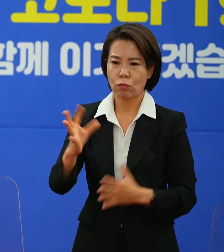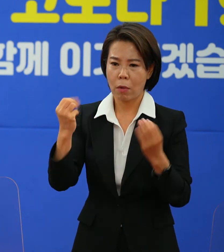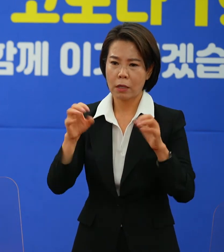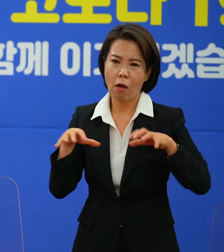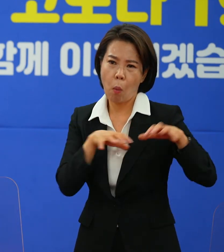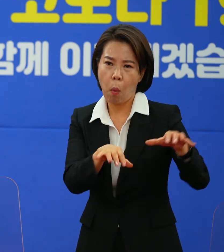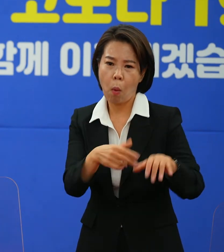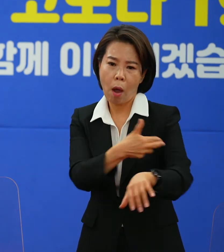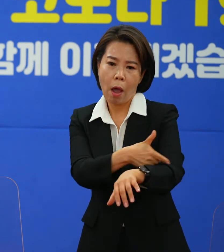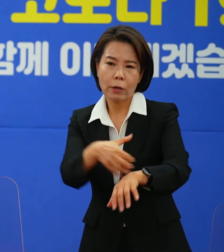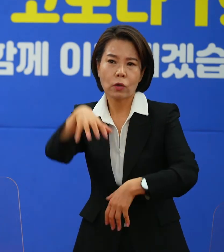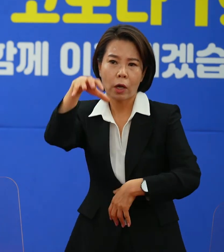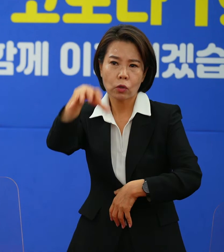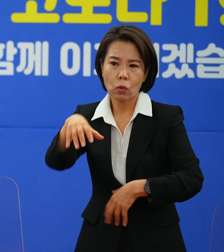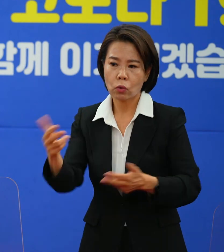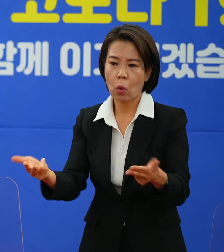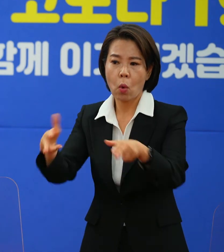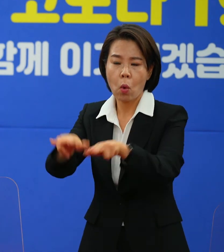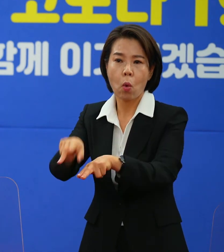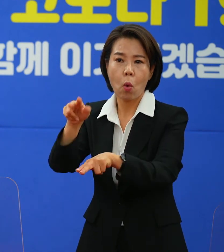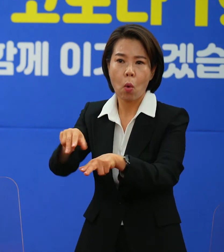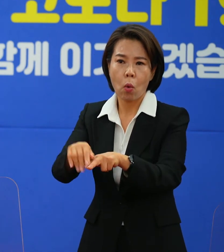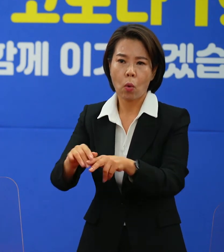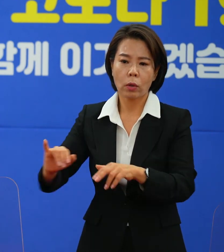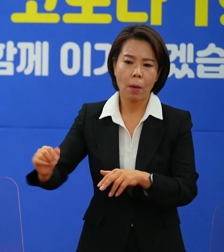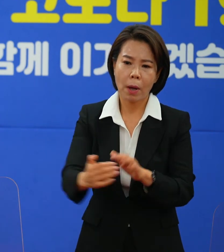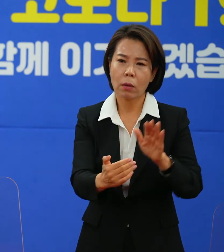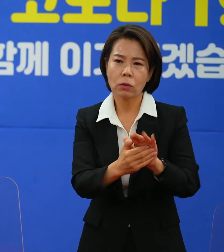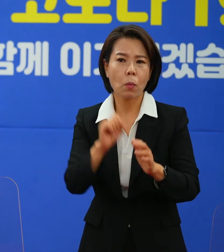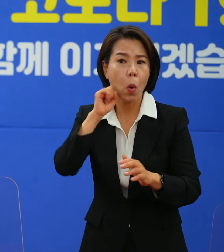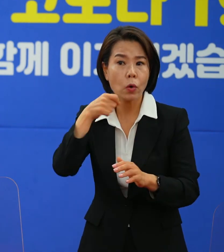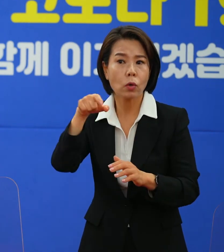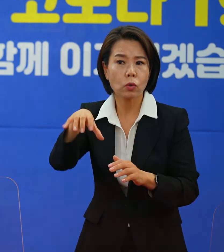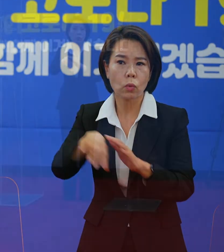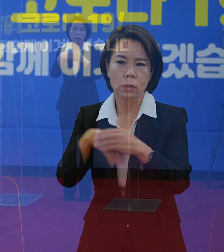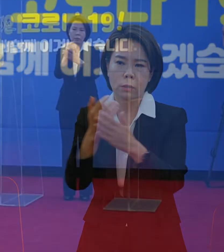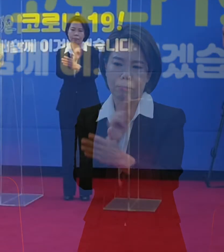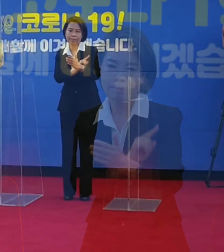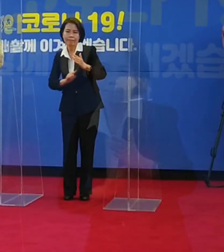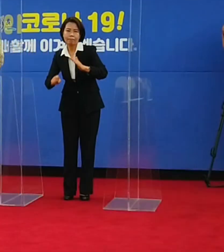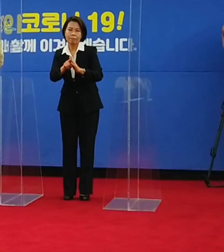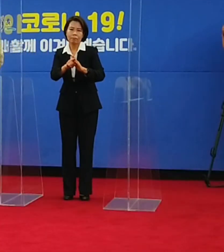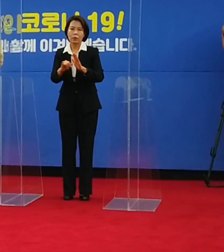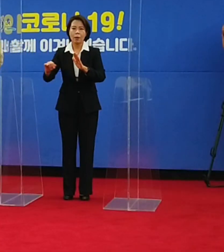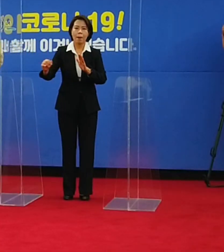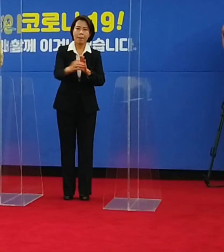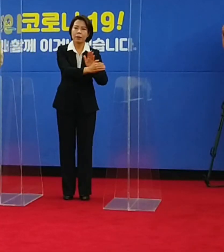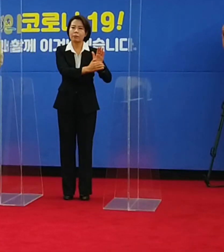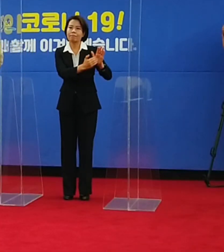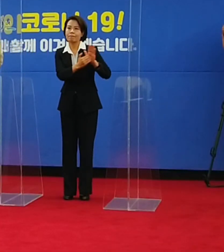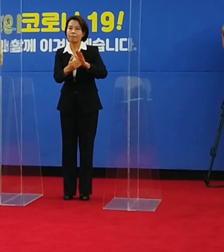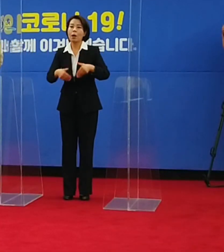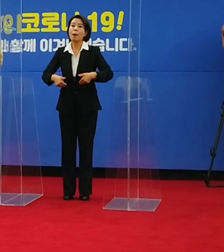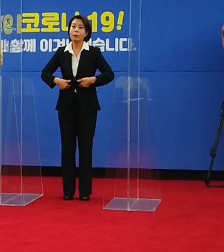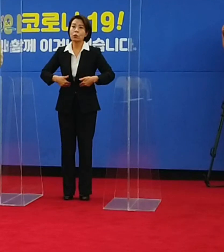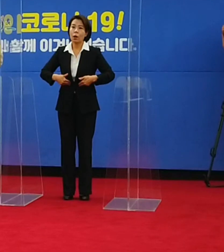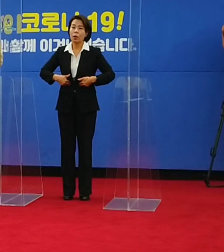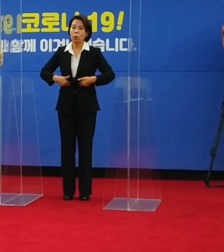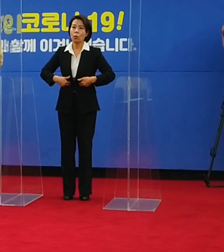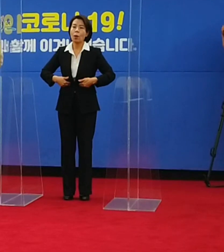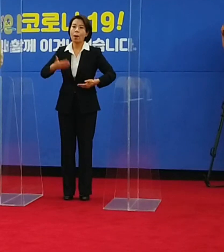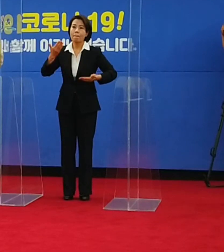해수욕장과 도심공원 등 방역 취약 장소에 대해 보다 선제적인 방역 조치가 필요하다고